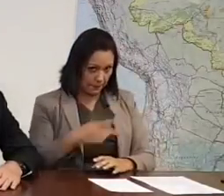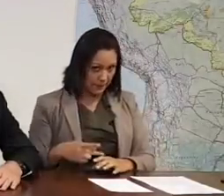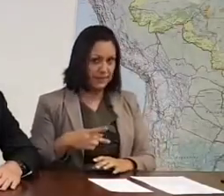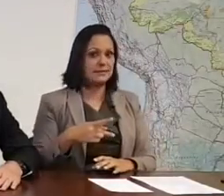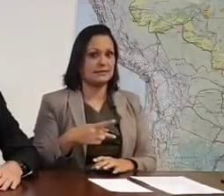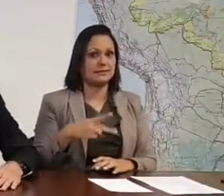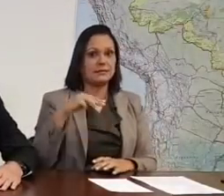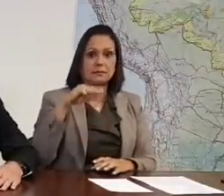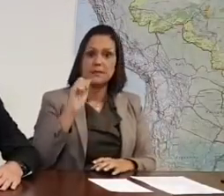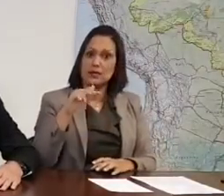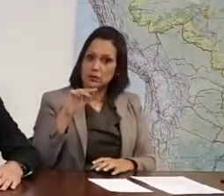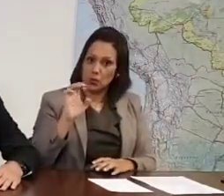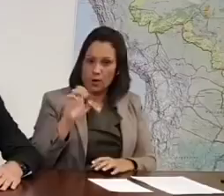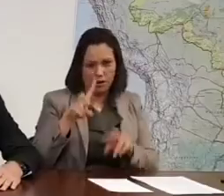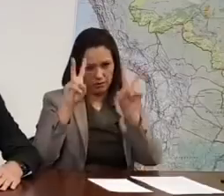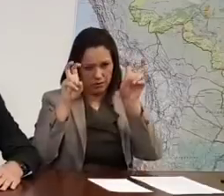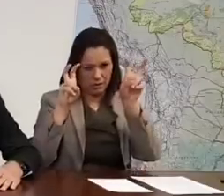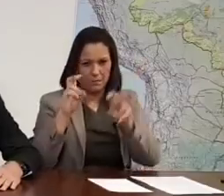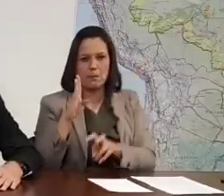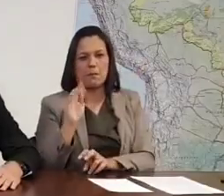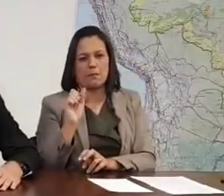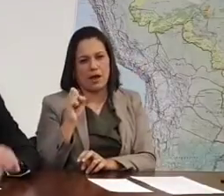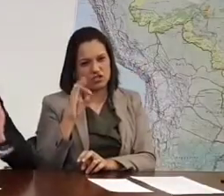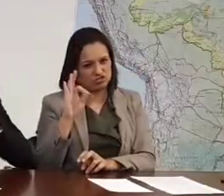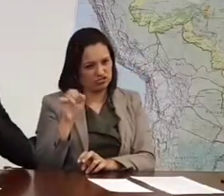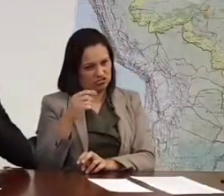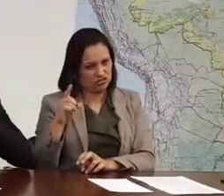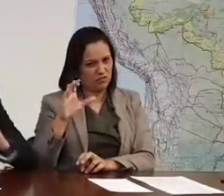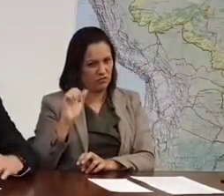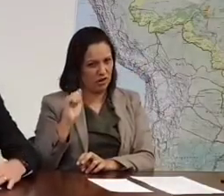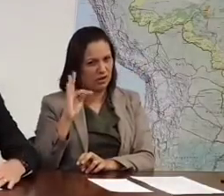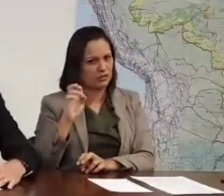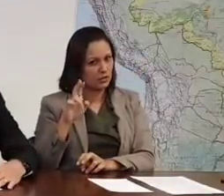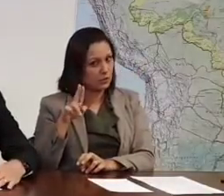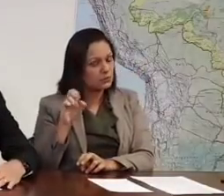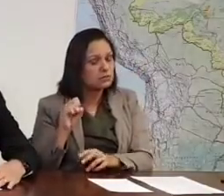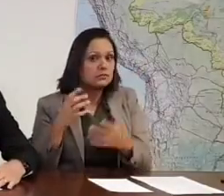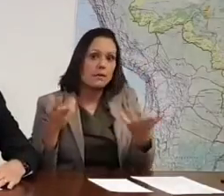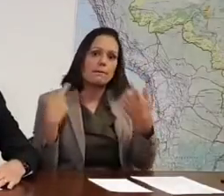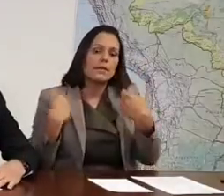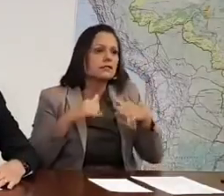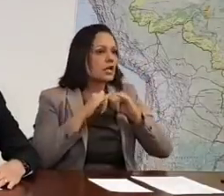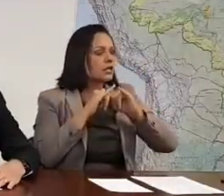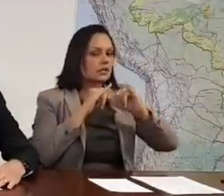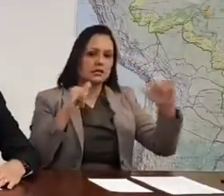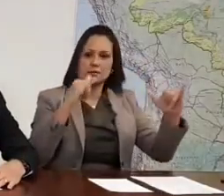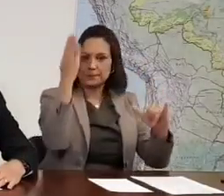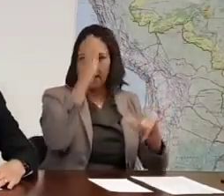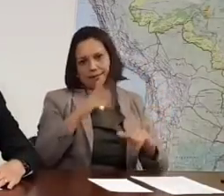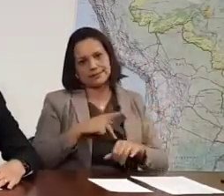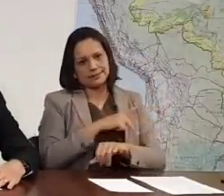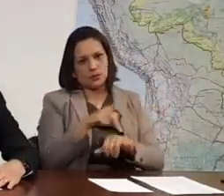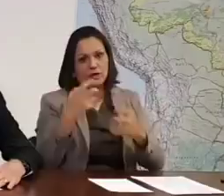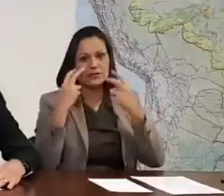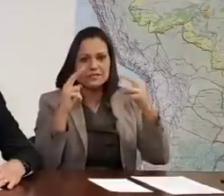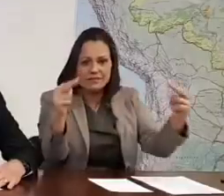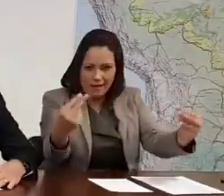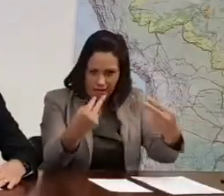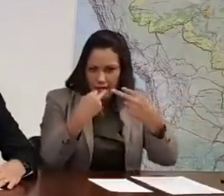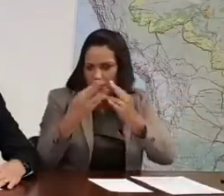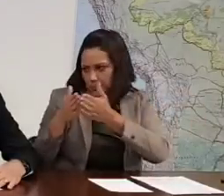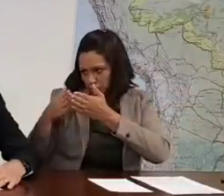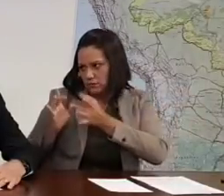Cateruz, né? E precisamos divulgar o nosso país. Eu quero pedir a vocês que estão agora nos assistindo, presidente, uma